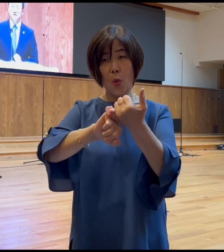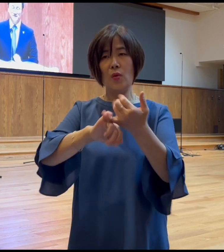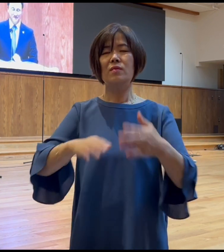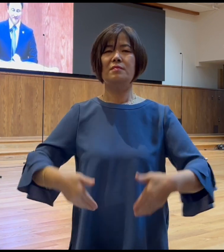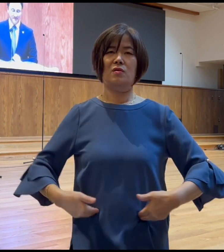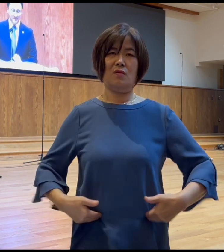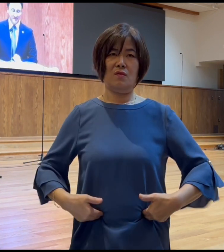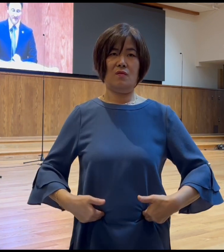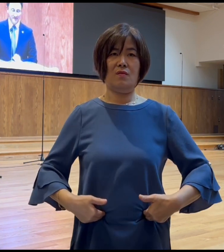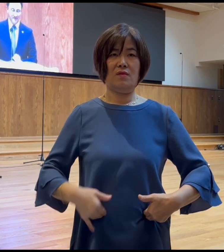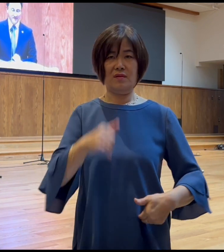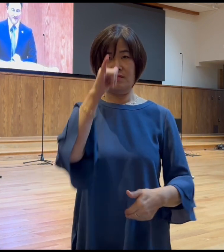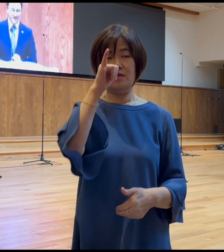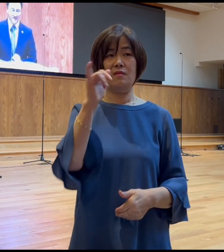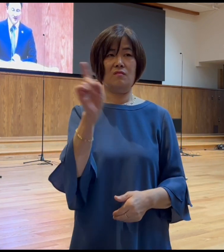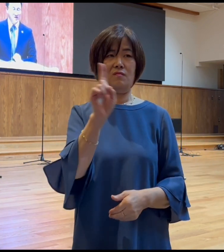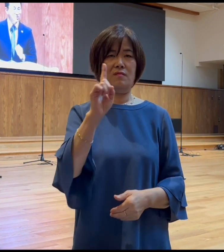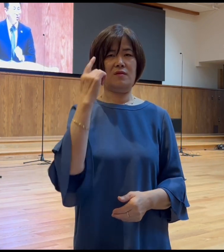있습니다.